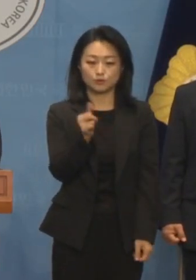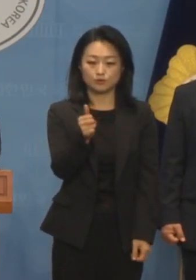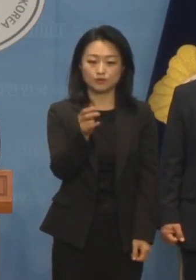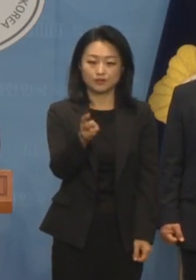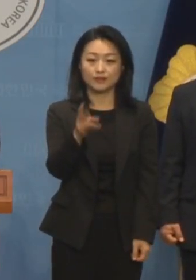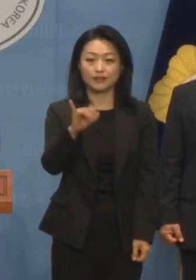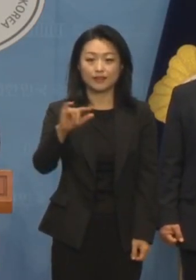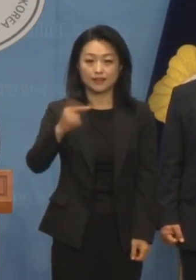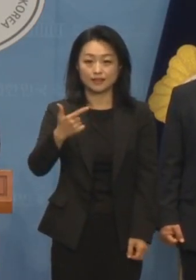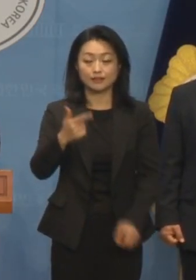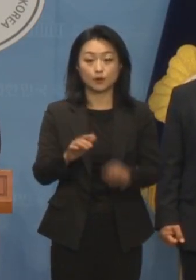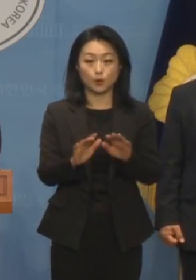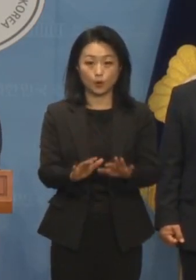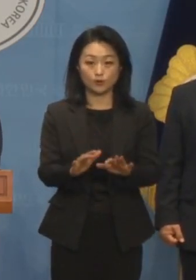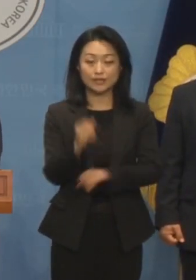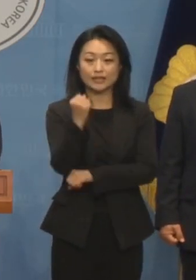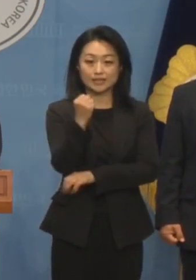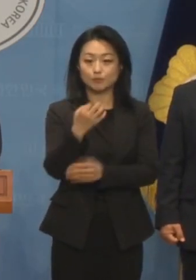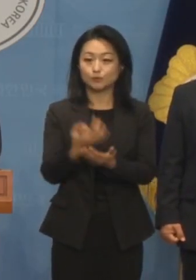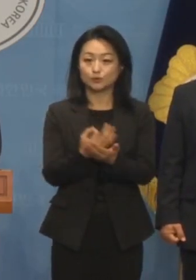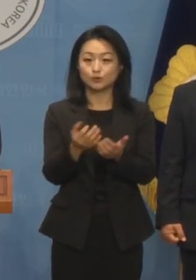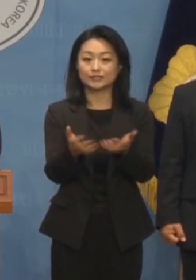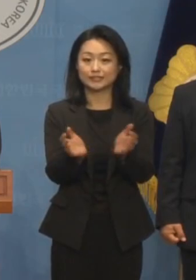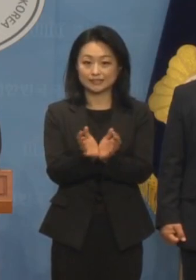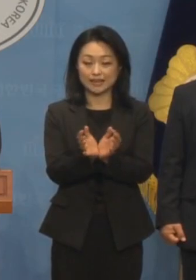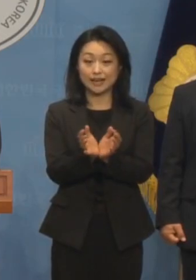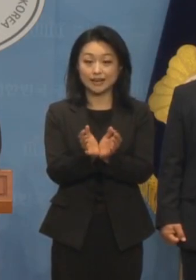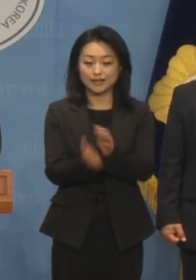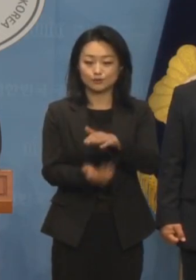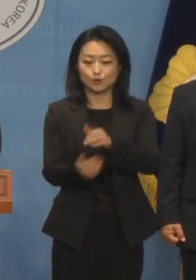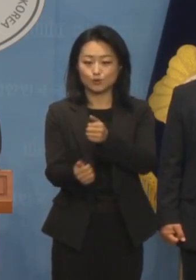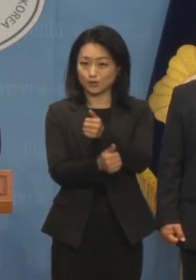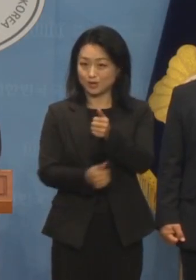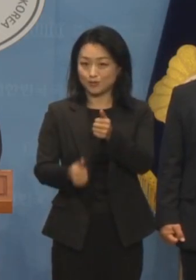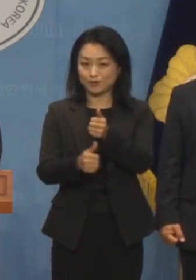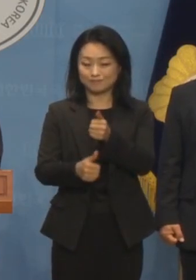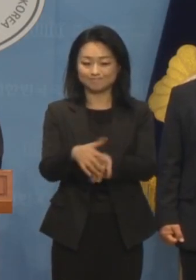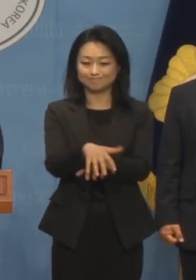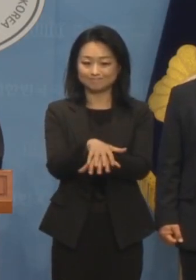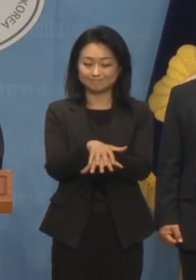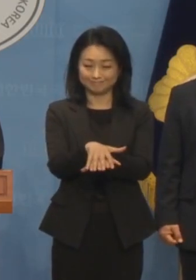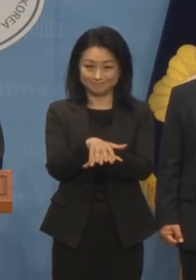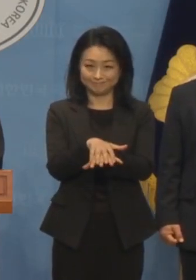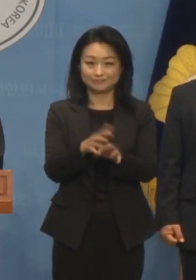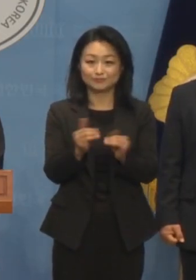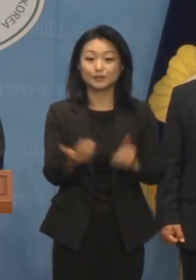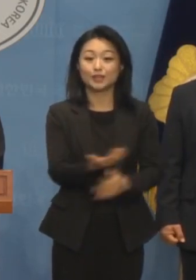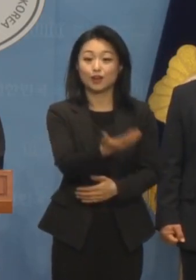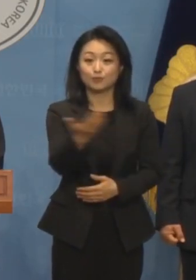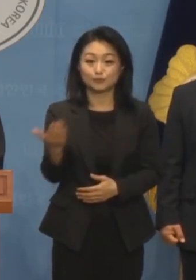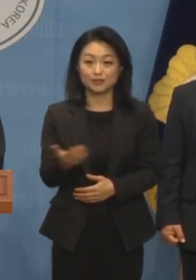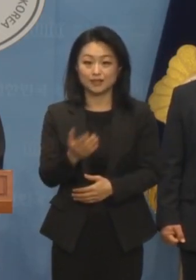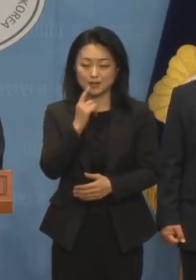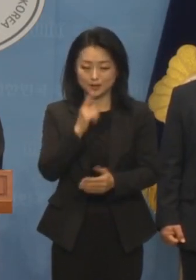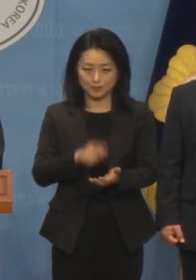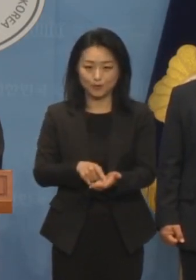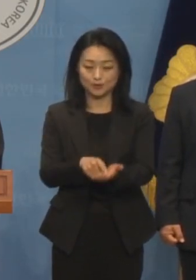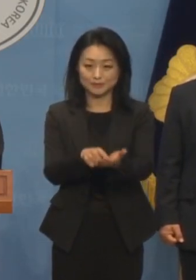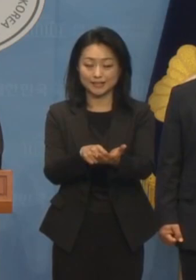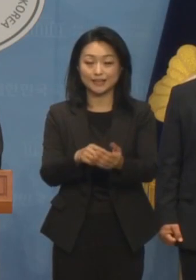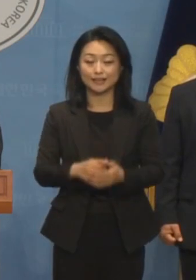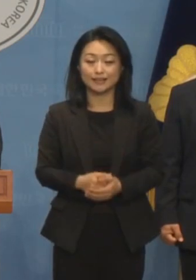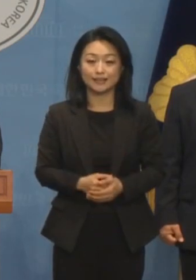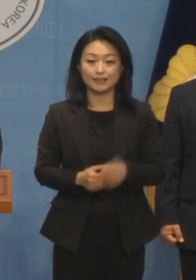기자회견은 기본소득당 새 지도부 출범 소식을 우리 국민 여러분들께 보고드리고 4기